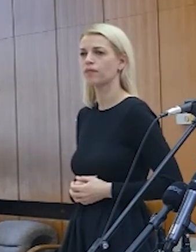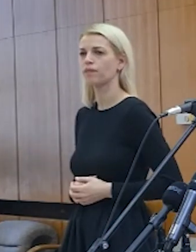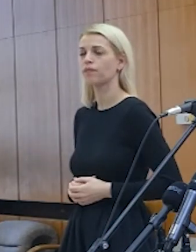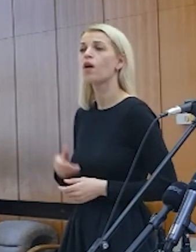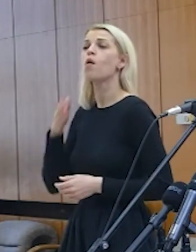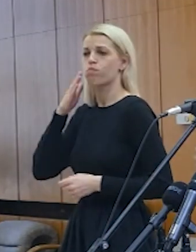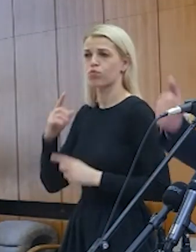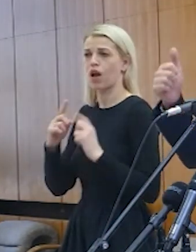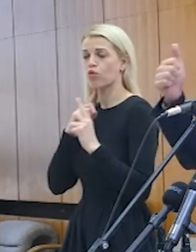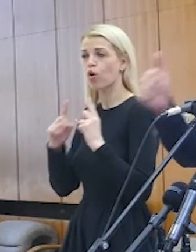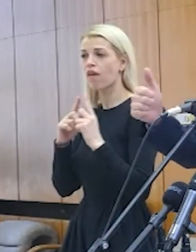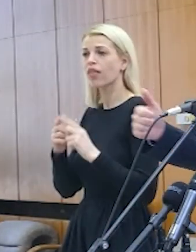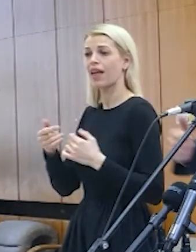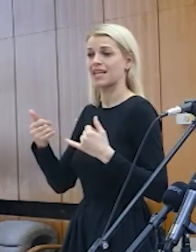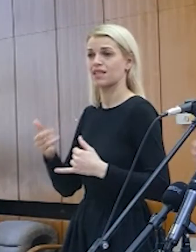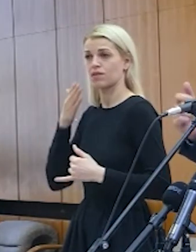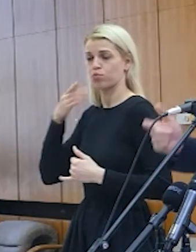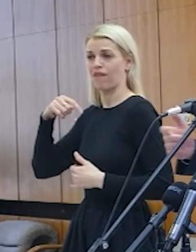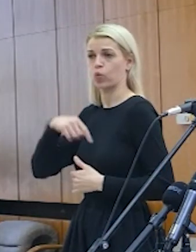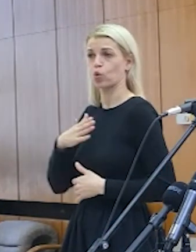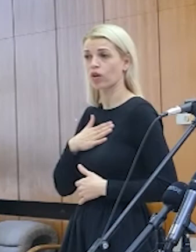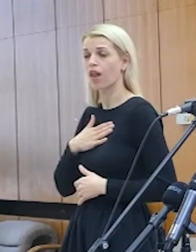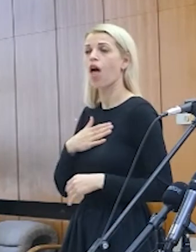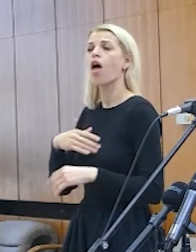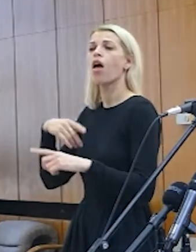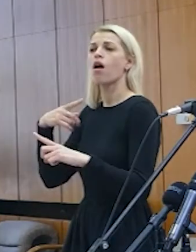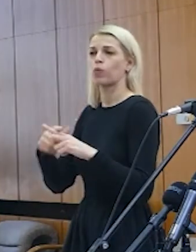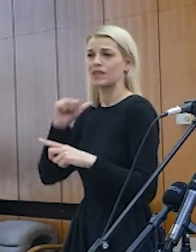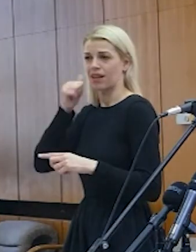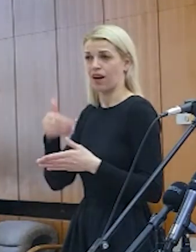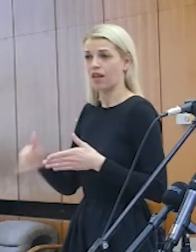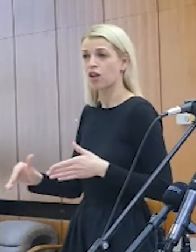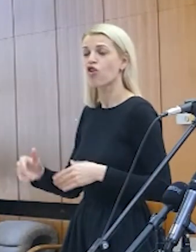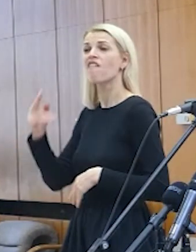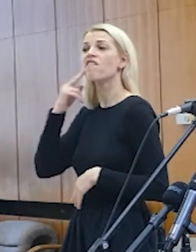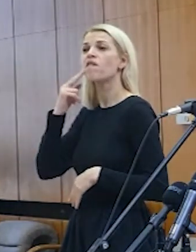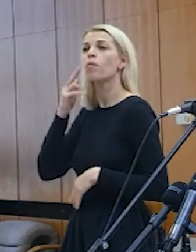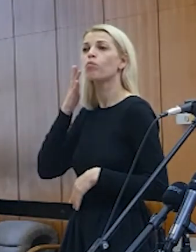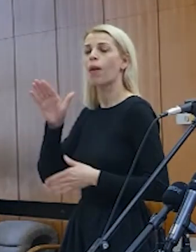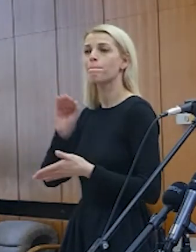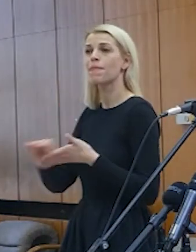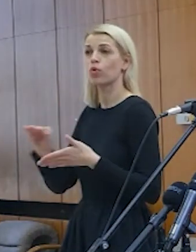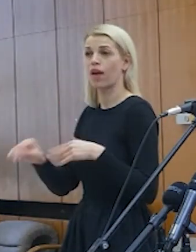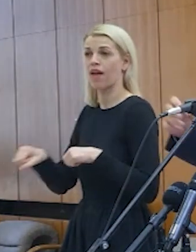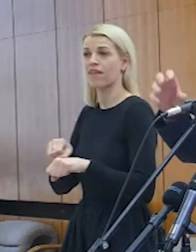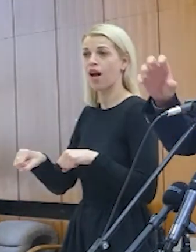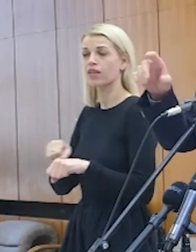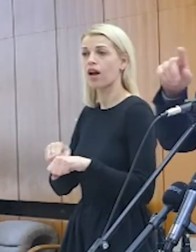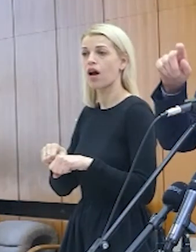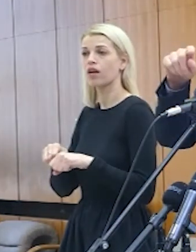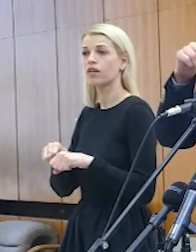Budeme mať k tomu rokovanie, budeme mať dnes jedno interné, zajtra zrejme ďalšie a budeme mať v piatok mimoriadnu vládu, na ktorej